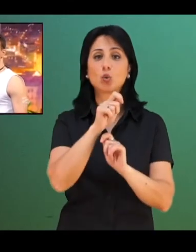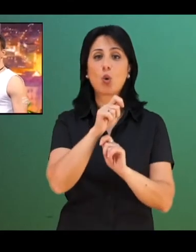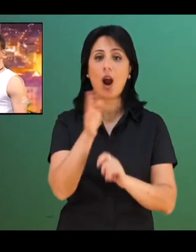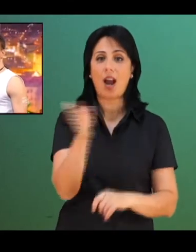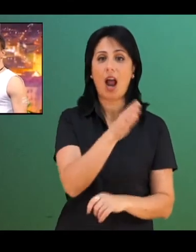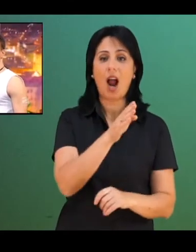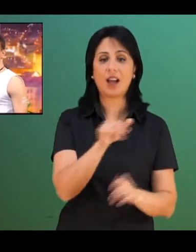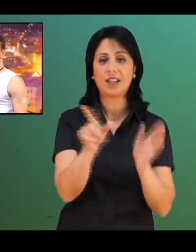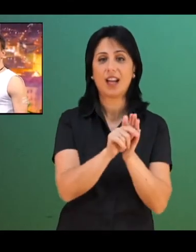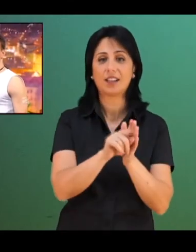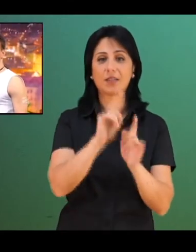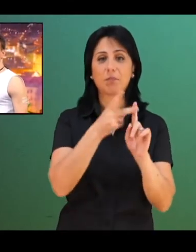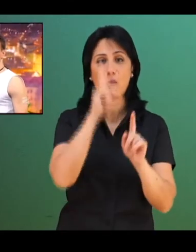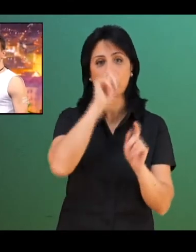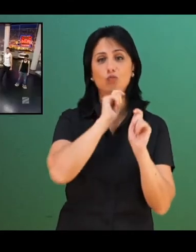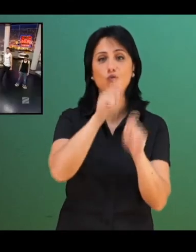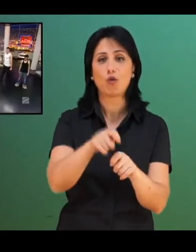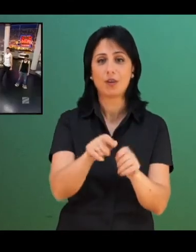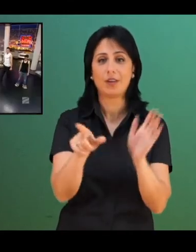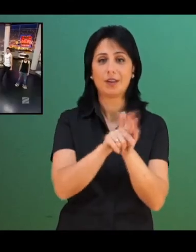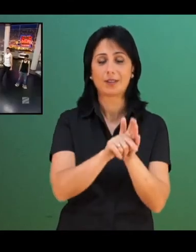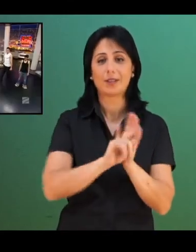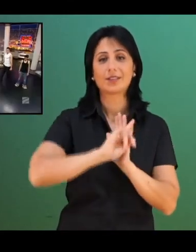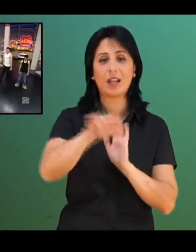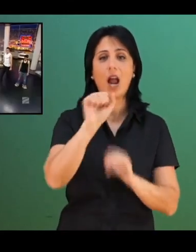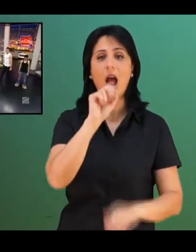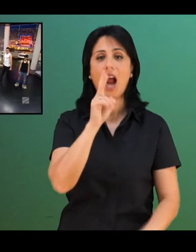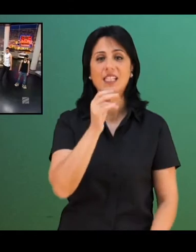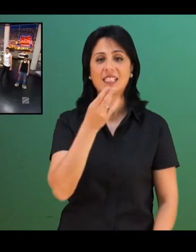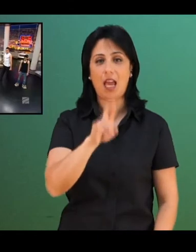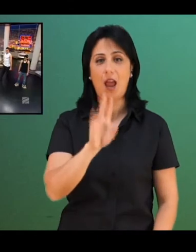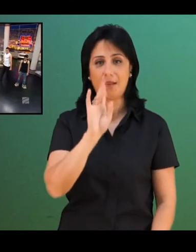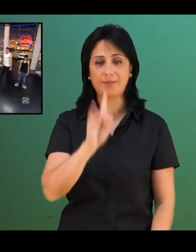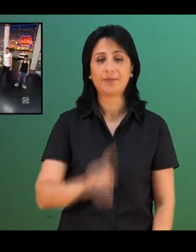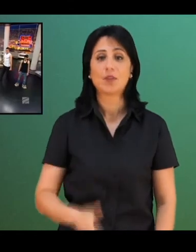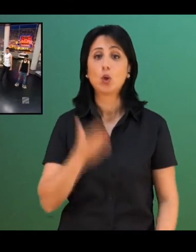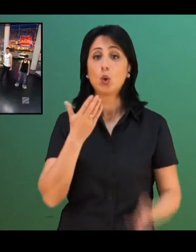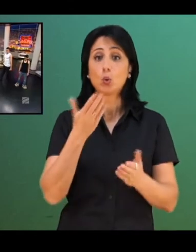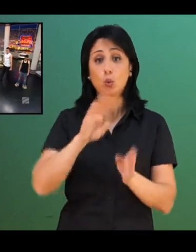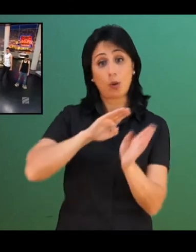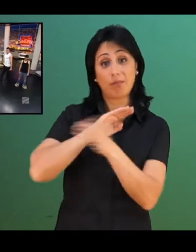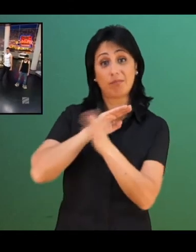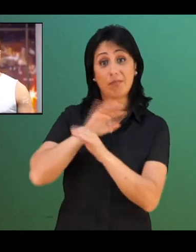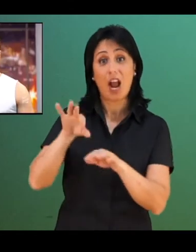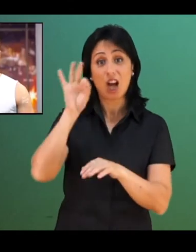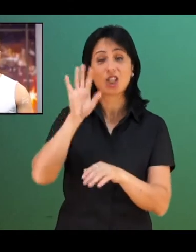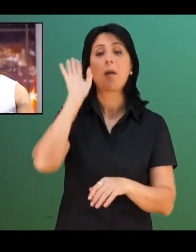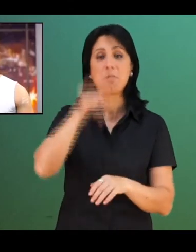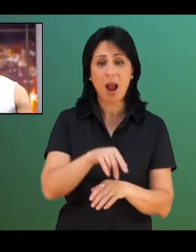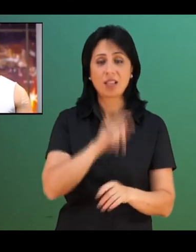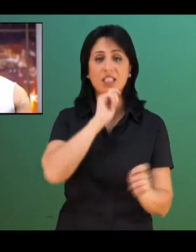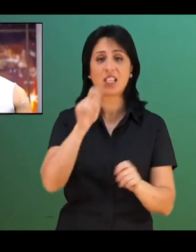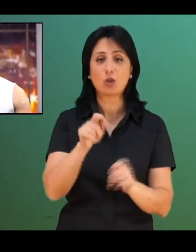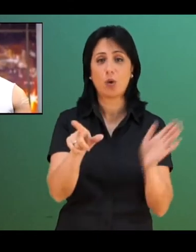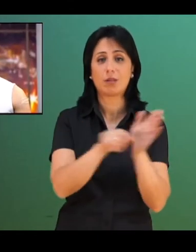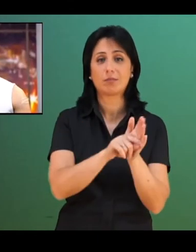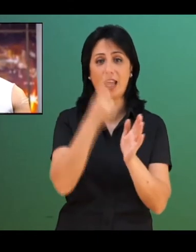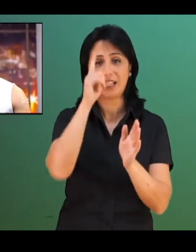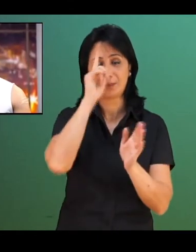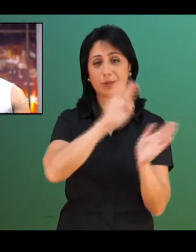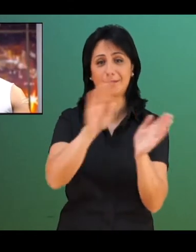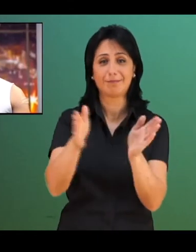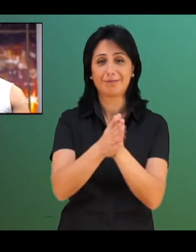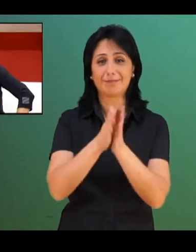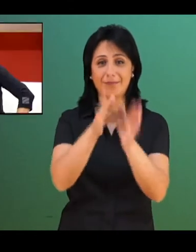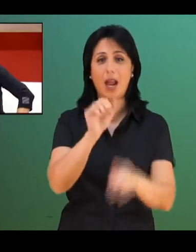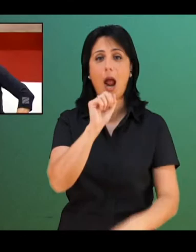აქცია არის და თუ იქითა საერთო მაინც ეს მოყვება საჩუქრად, იმიტომ რომ რა გინდა ესეთია. ბიჭო, ყველა შუას აირჩევს და